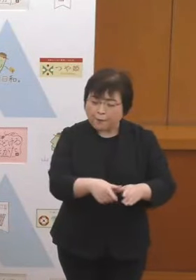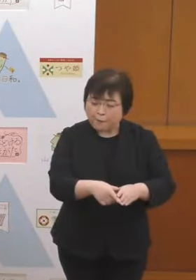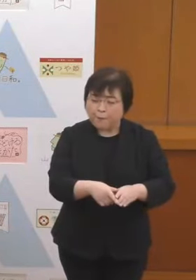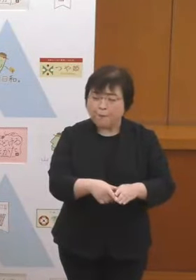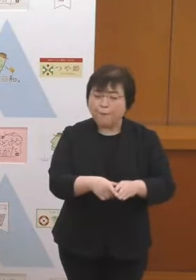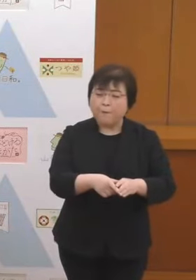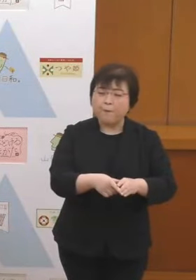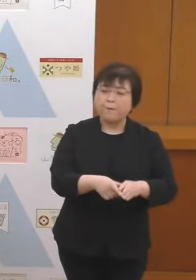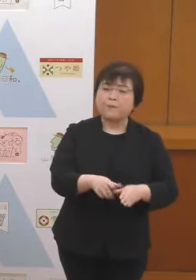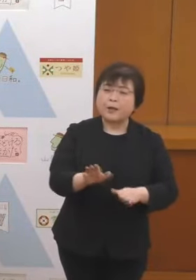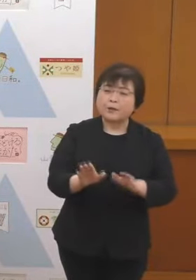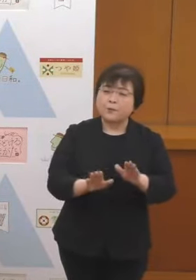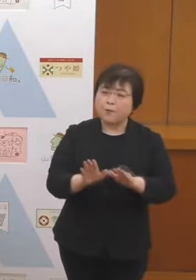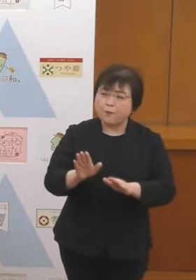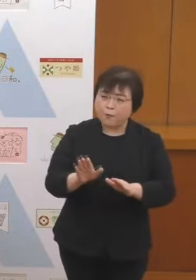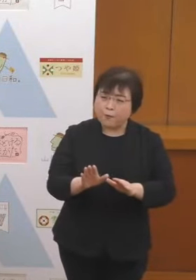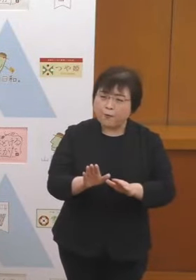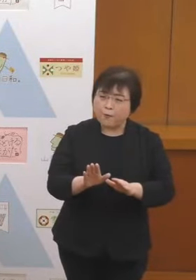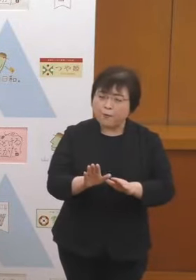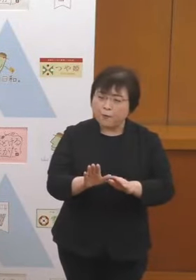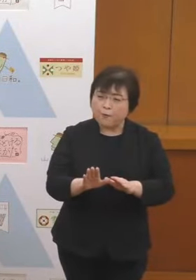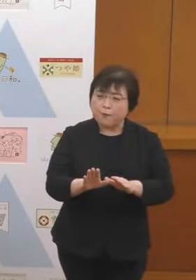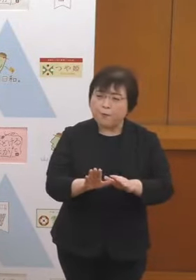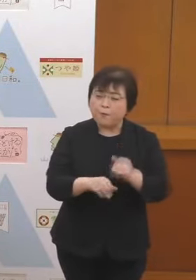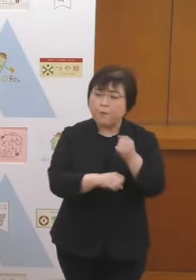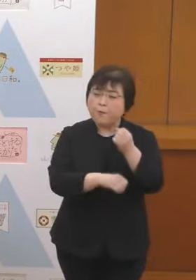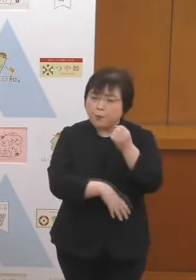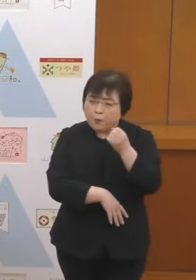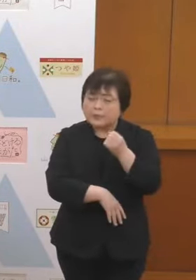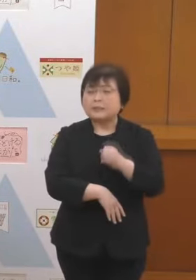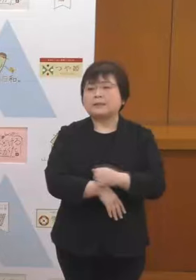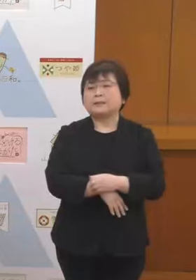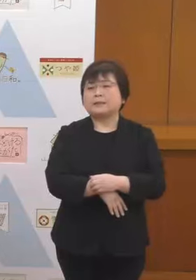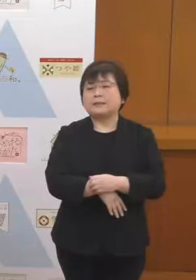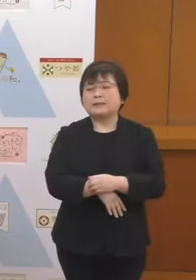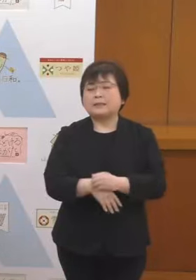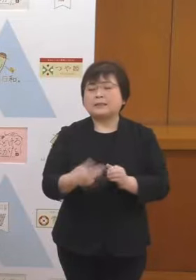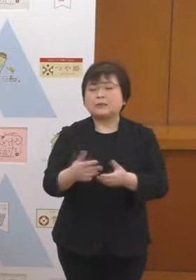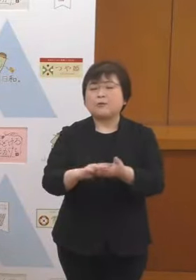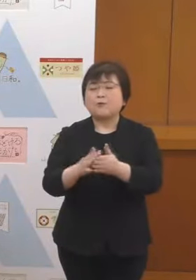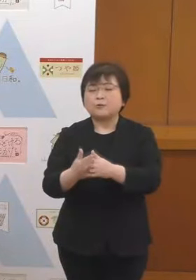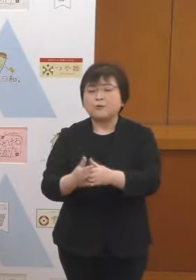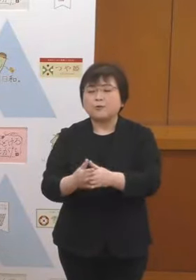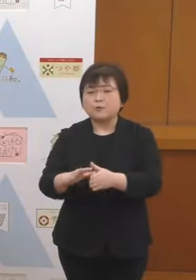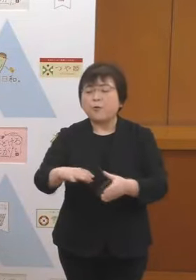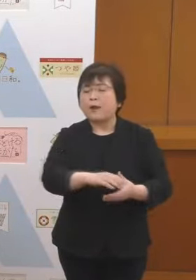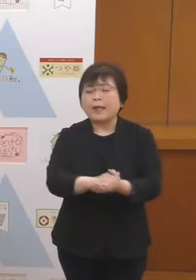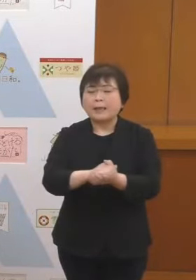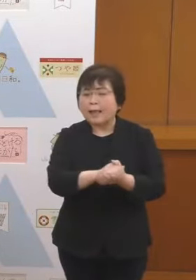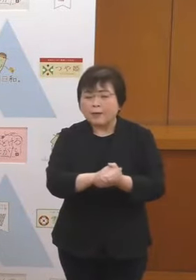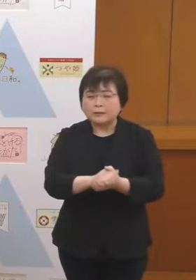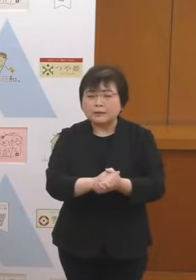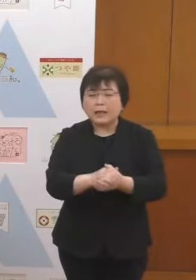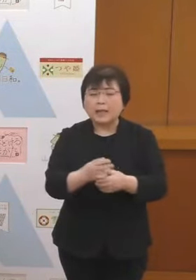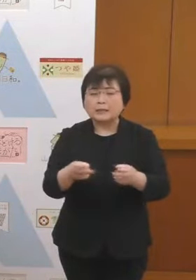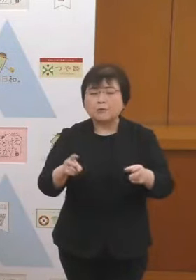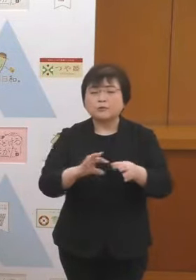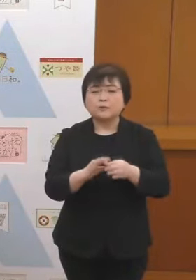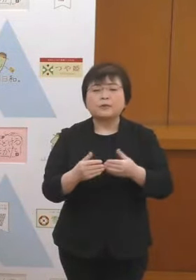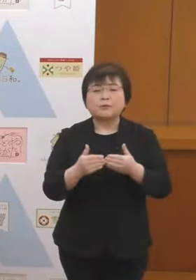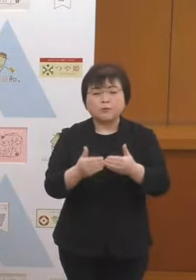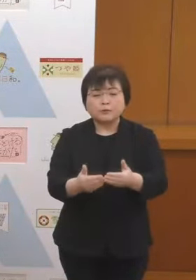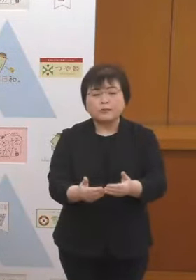た再生可能エネルギーの導入を関係市町村等と連携しながら促進してまいりたいと考えて